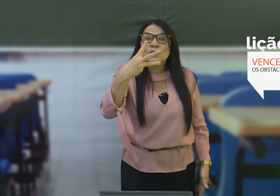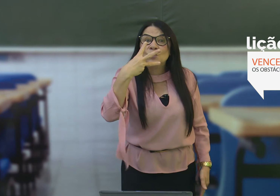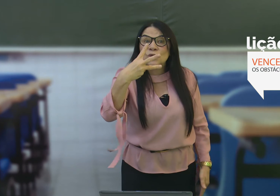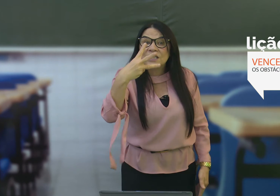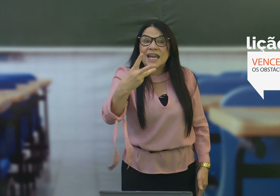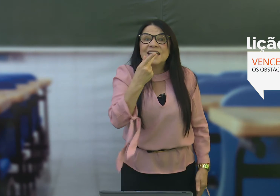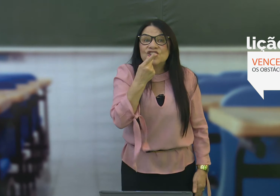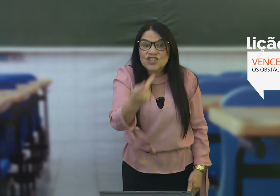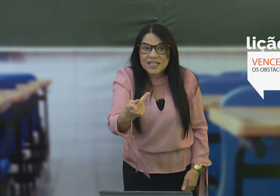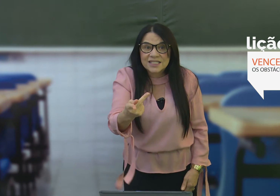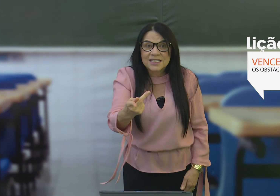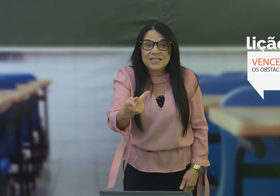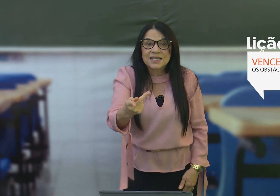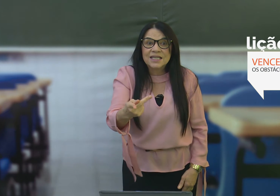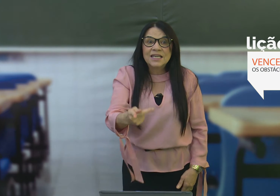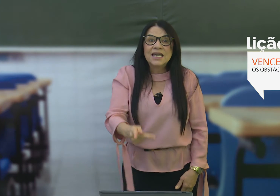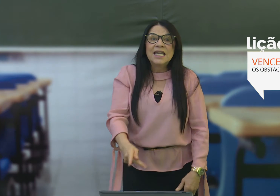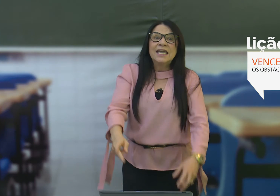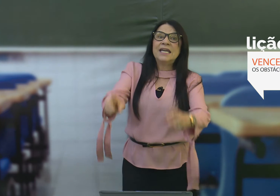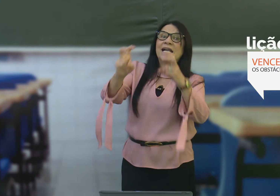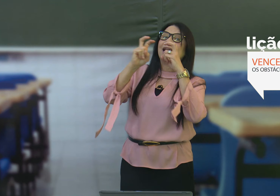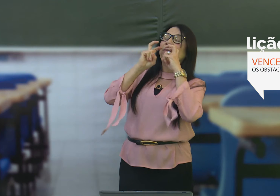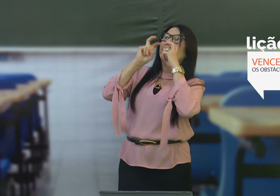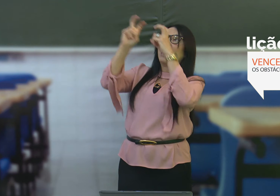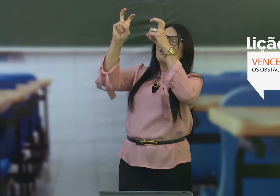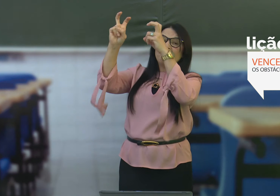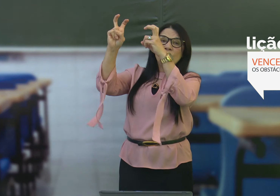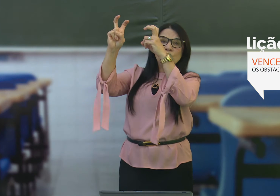versículo 3 diz: e clamavam